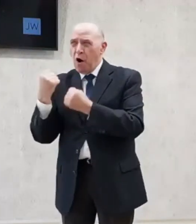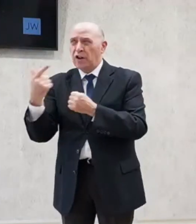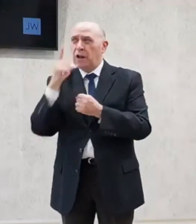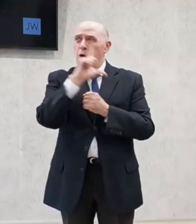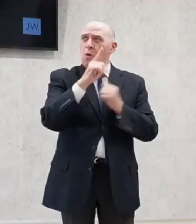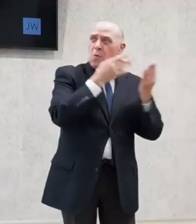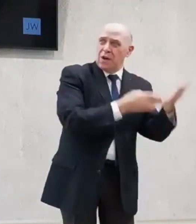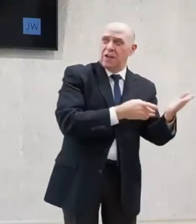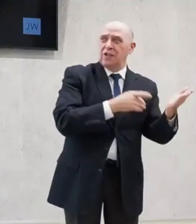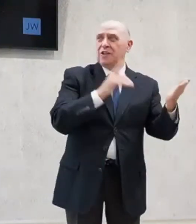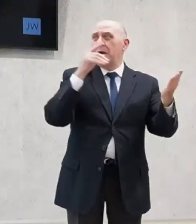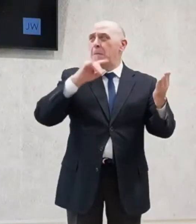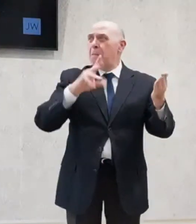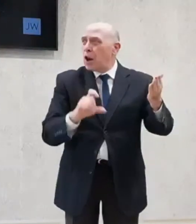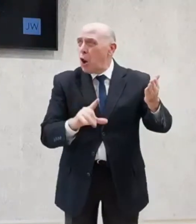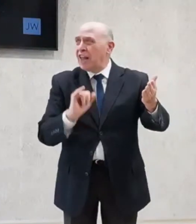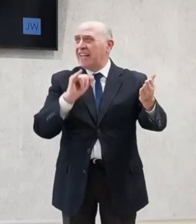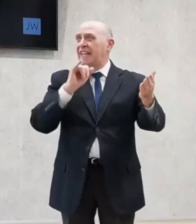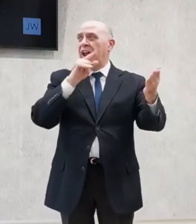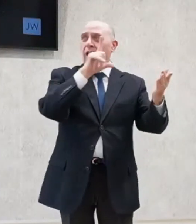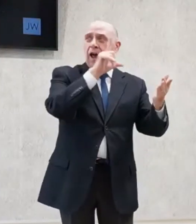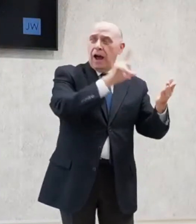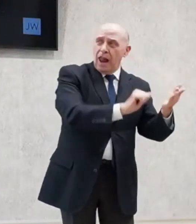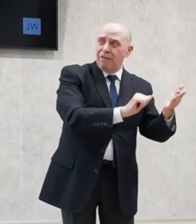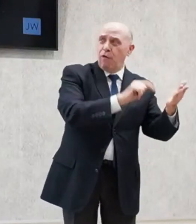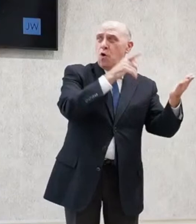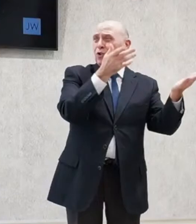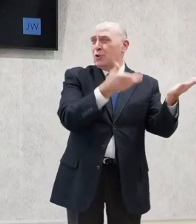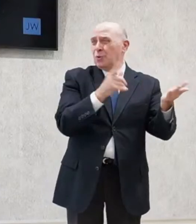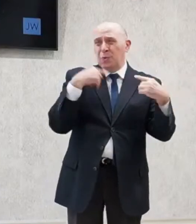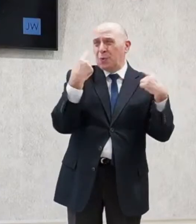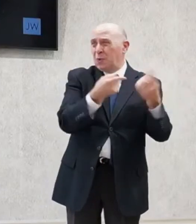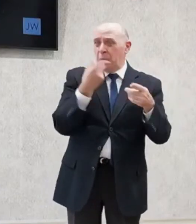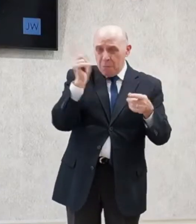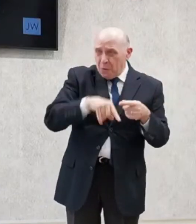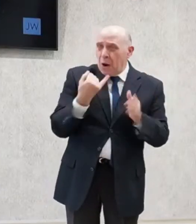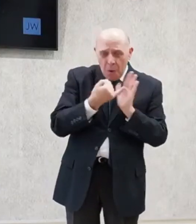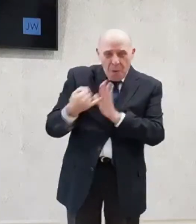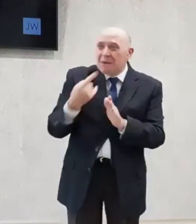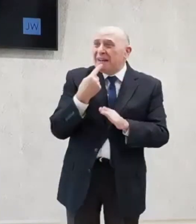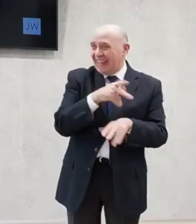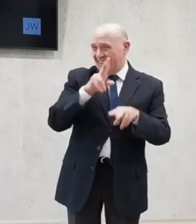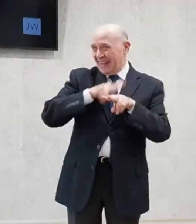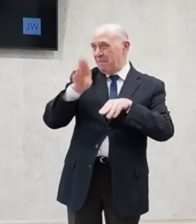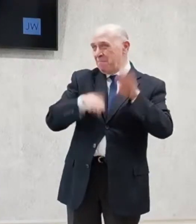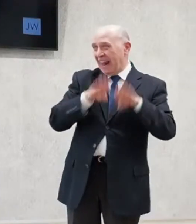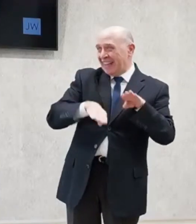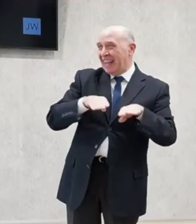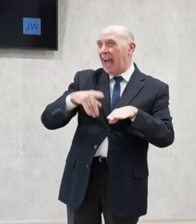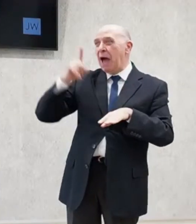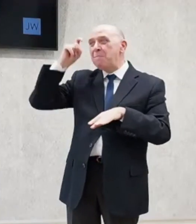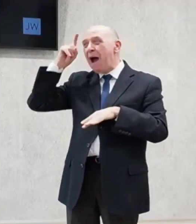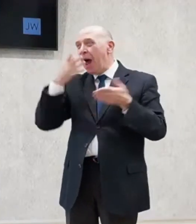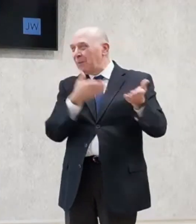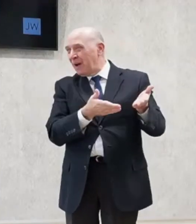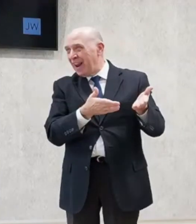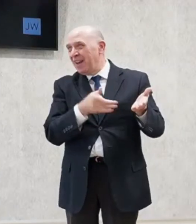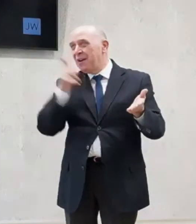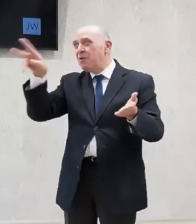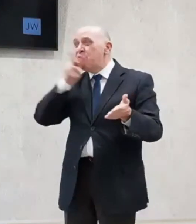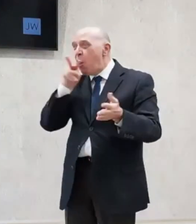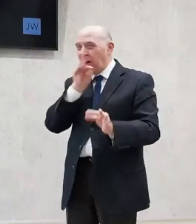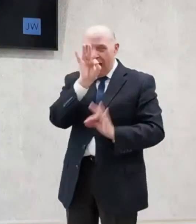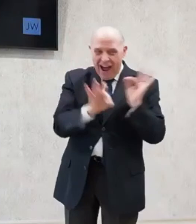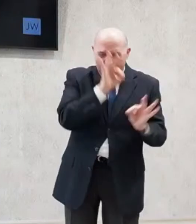e Mariolina per me e per gli ultimi arrivati in famiglia i tuoi nipoti Mattia e Manuel nonna premurosa